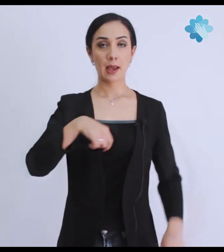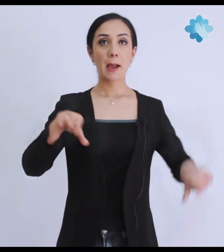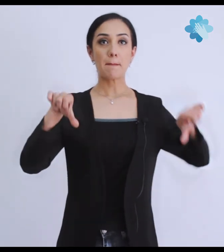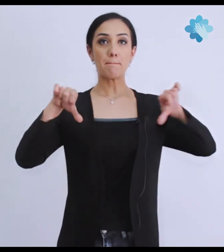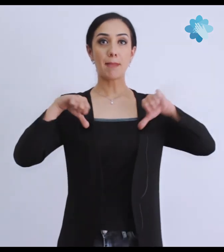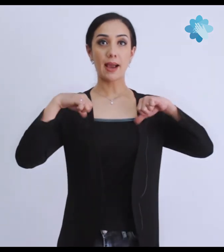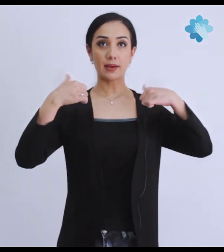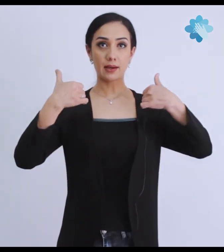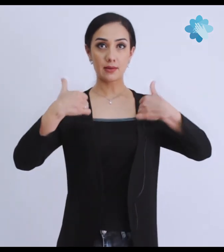майка